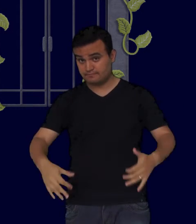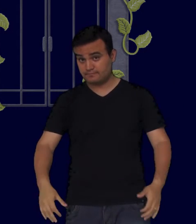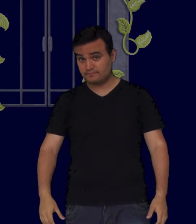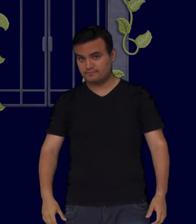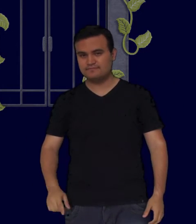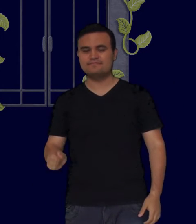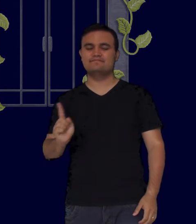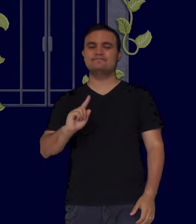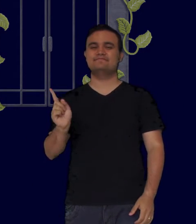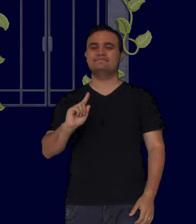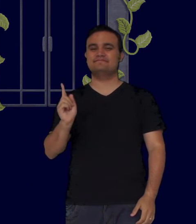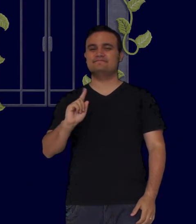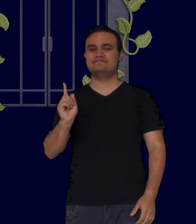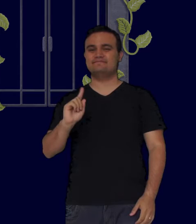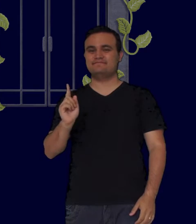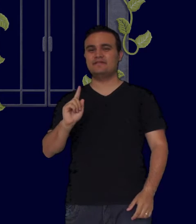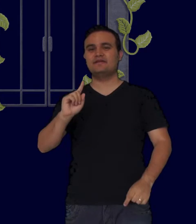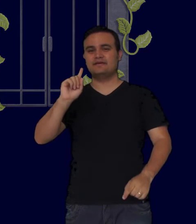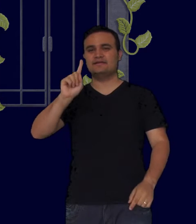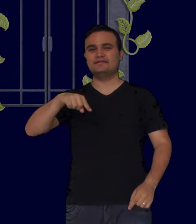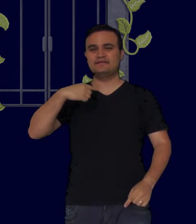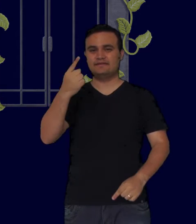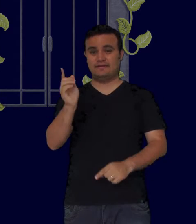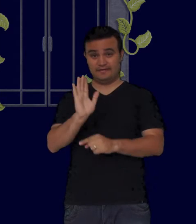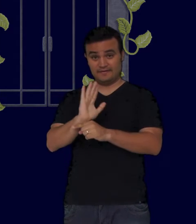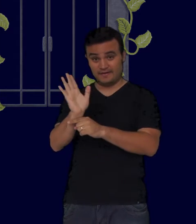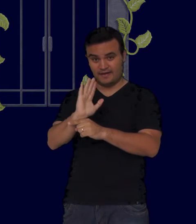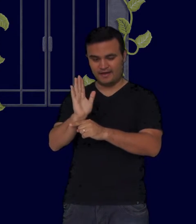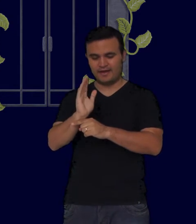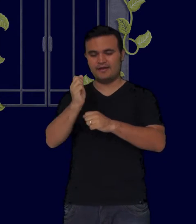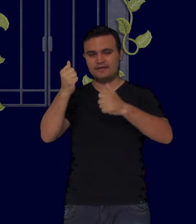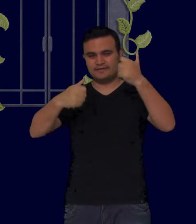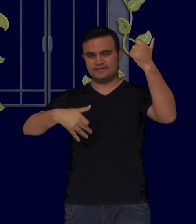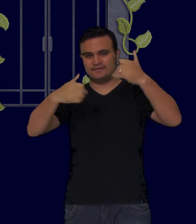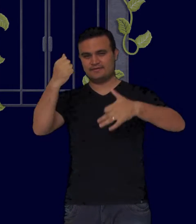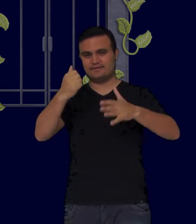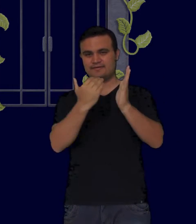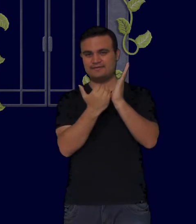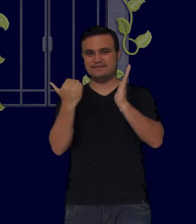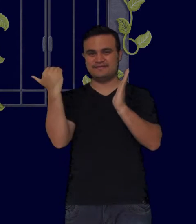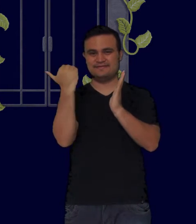Bem, foi isso que fizemos. Mas essa é outra história.